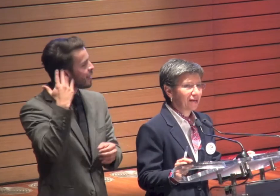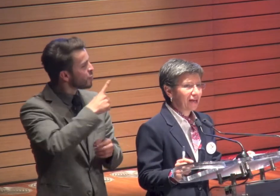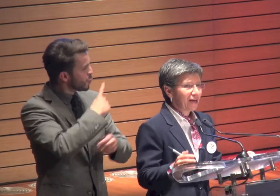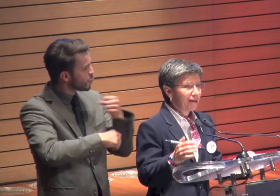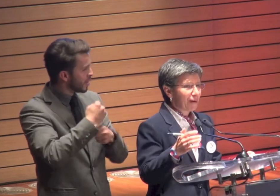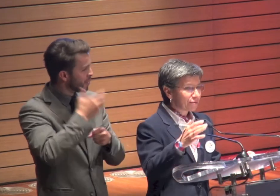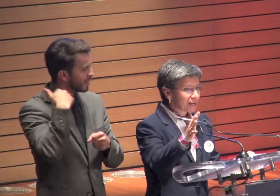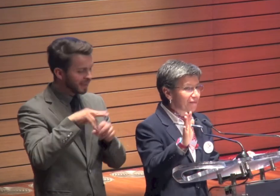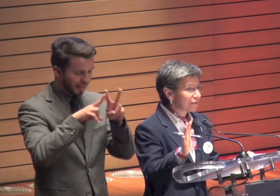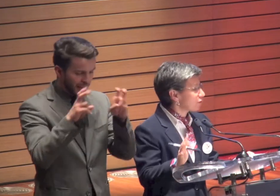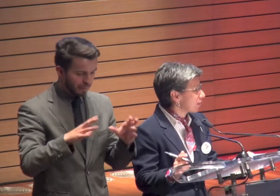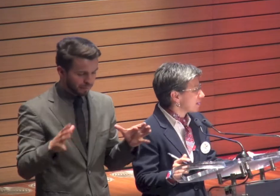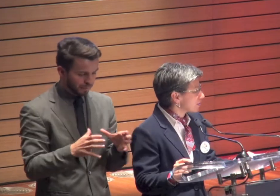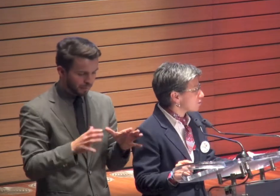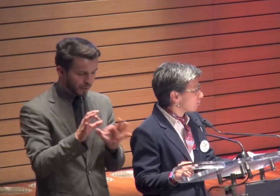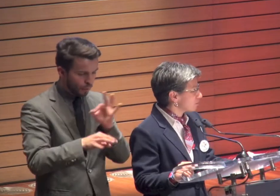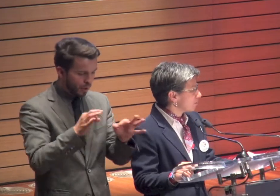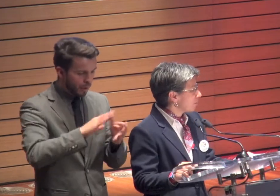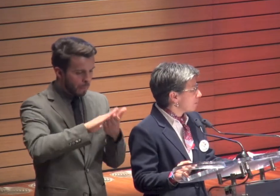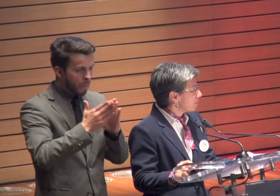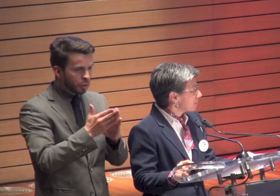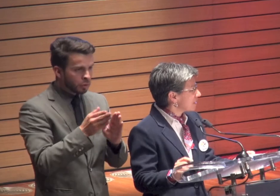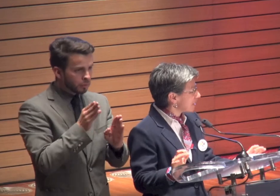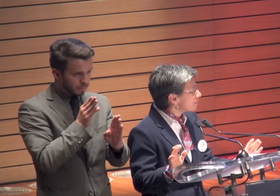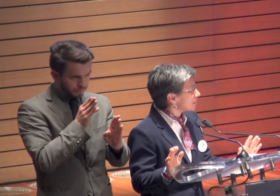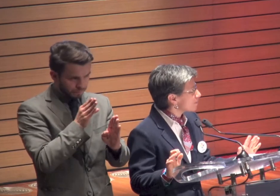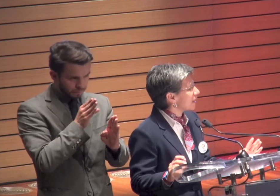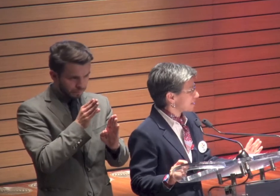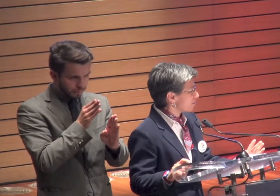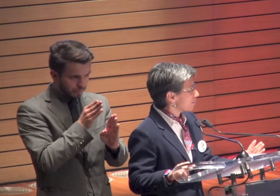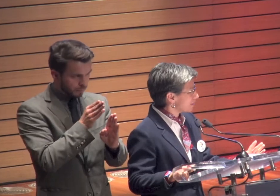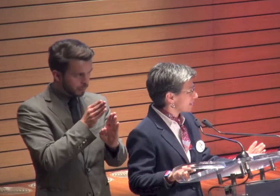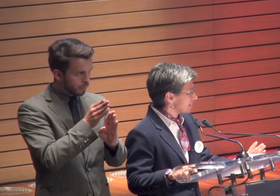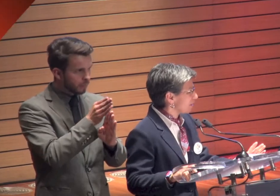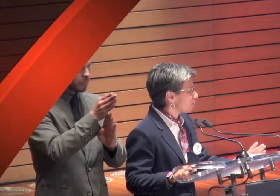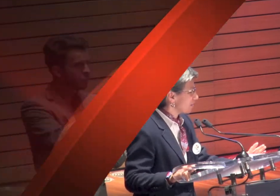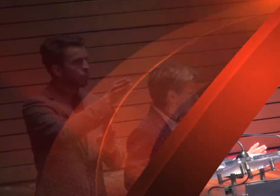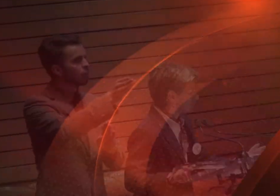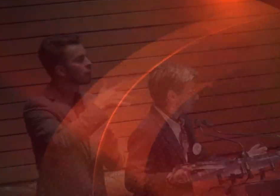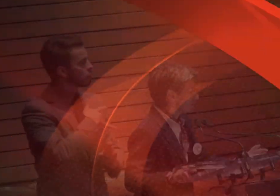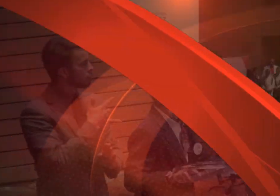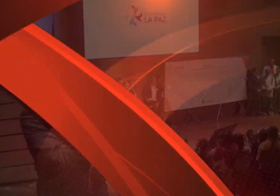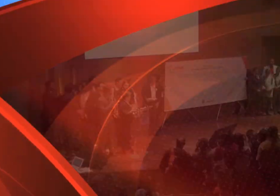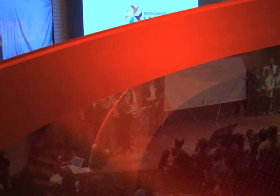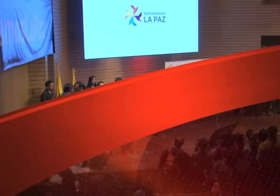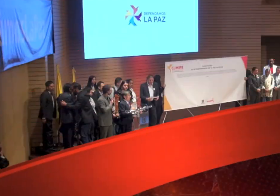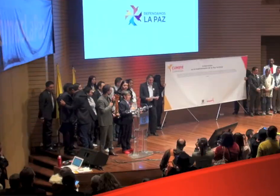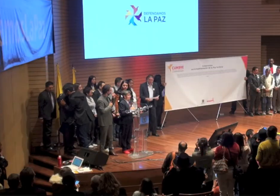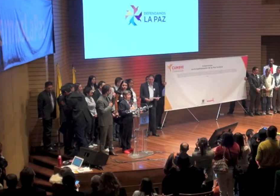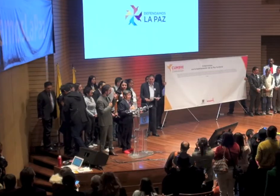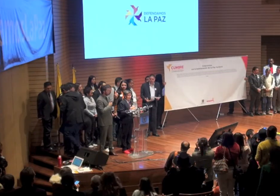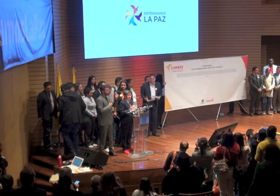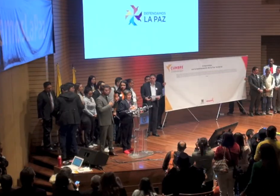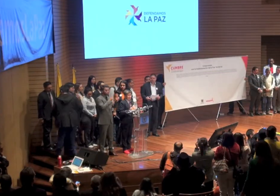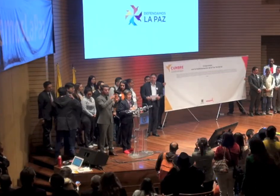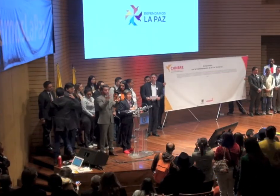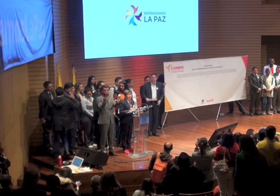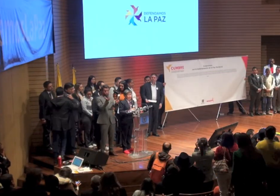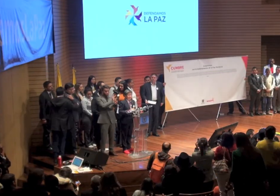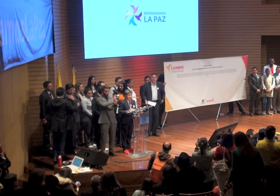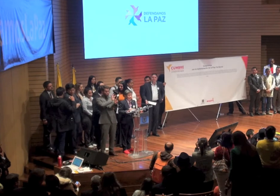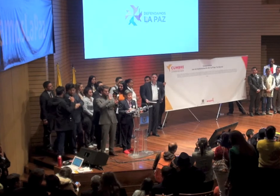Paz. Vamos en efecto en una dirección quizás más esperanzadora y más alentadora. Los